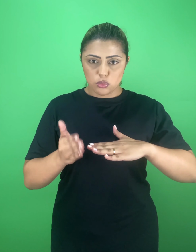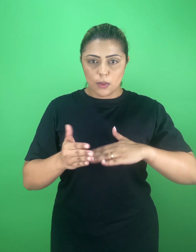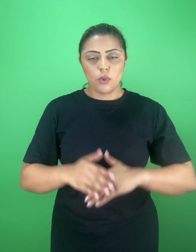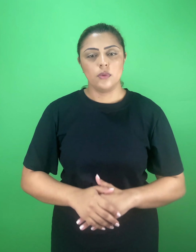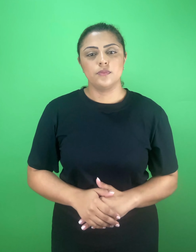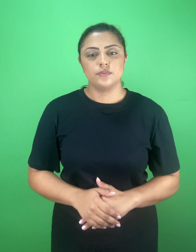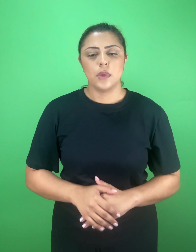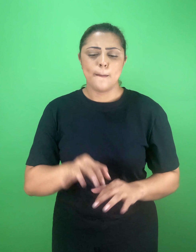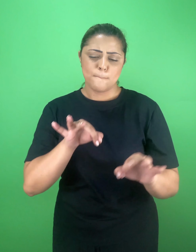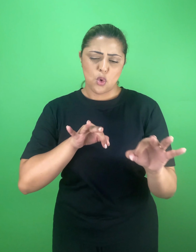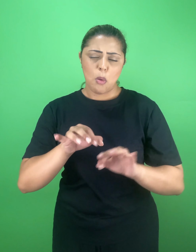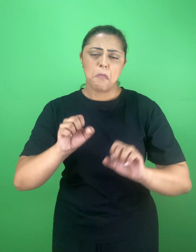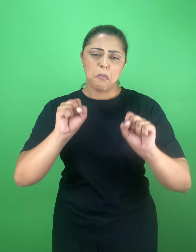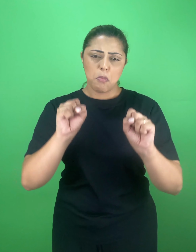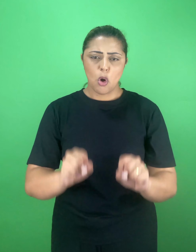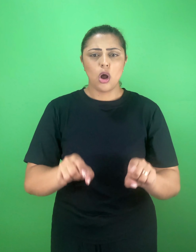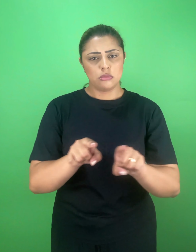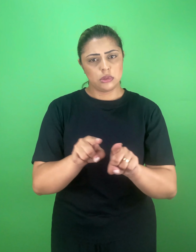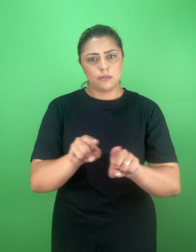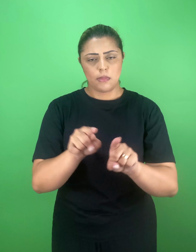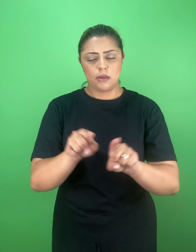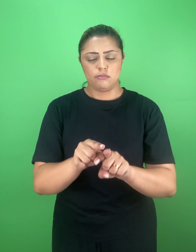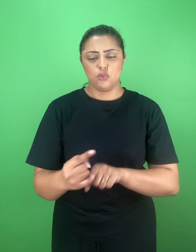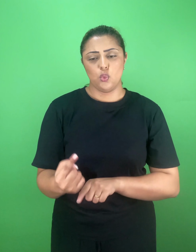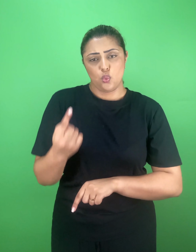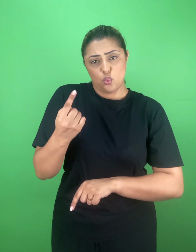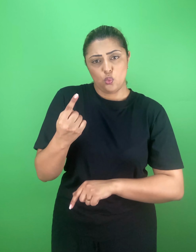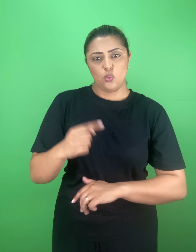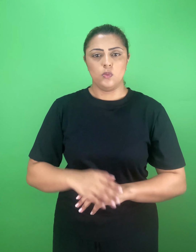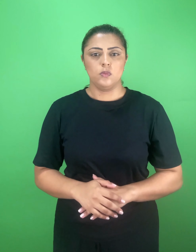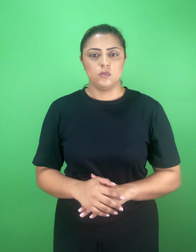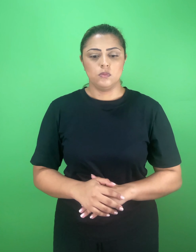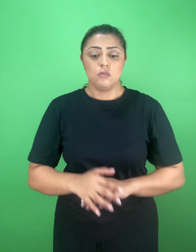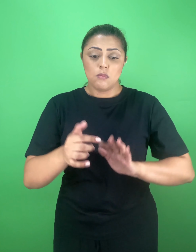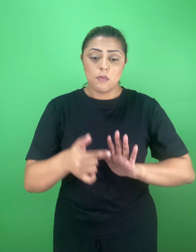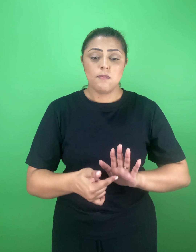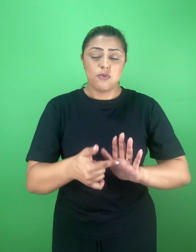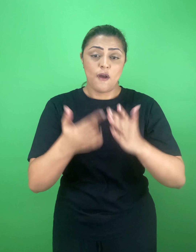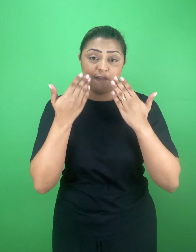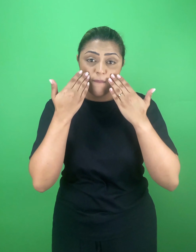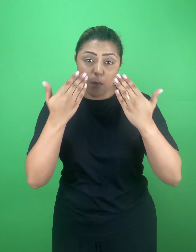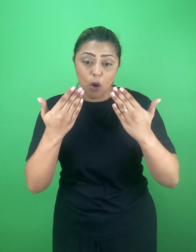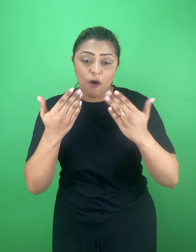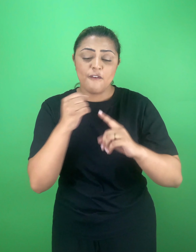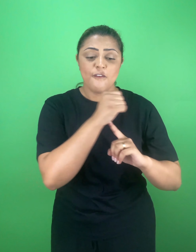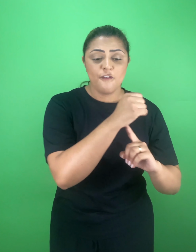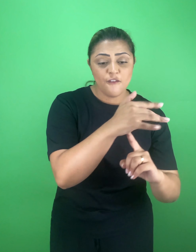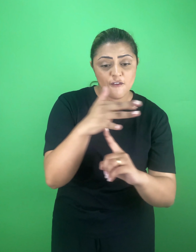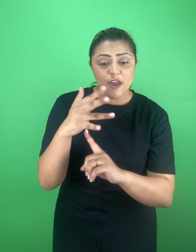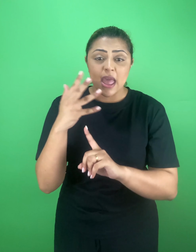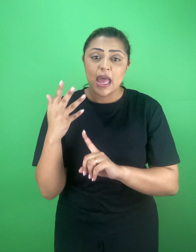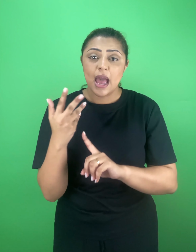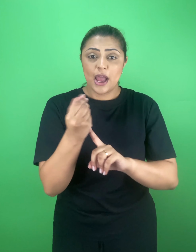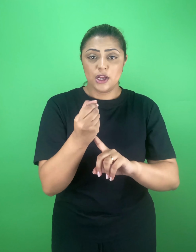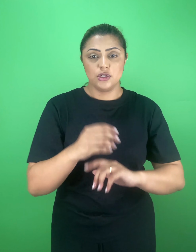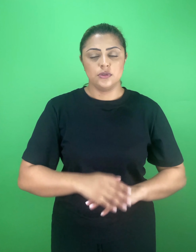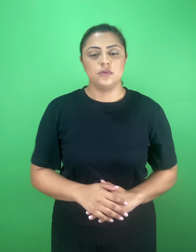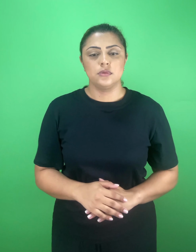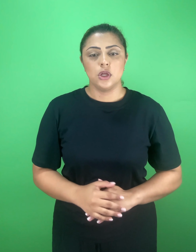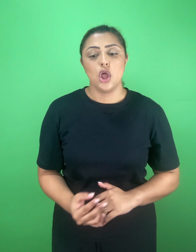projetos podem ter como objeto 1. Realização de exposição ou feiras de arte 2. Ações de capacitação,